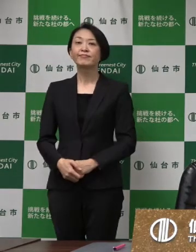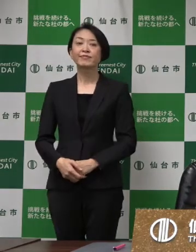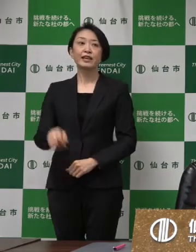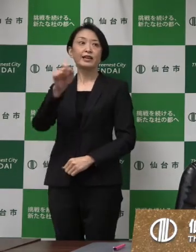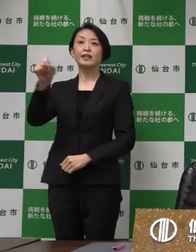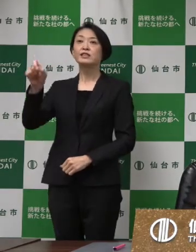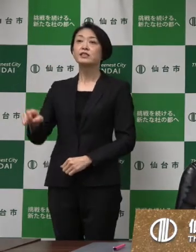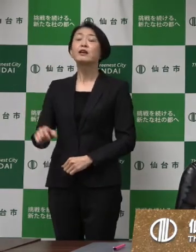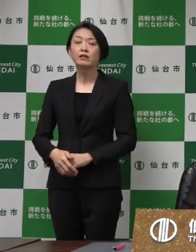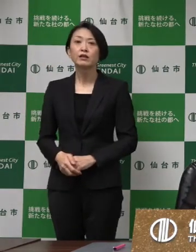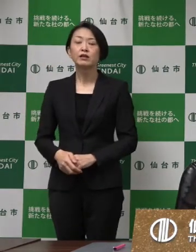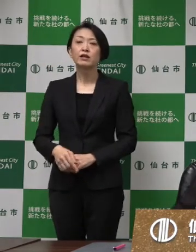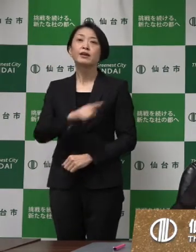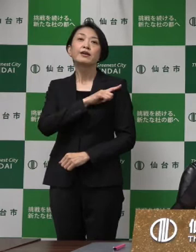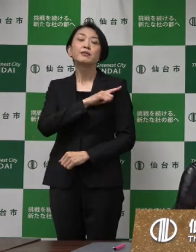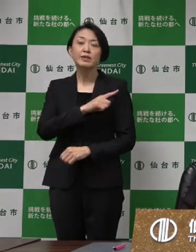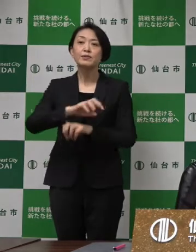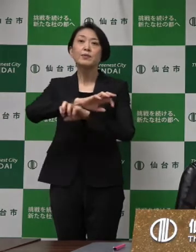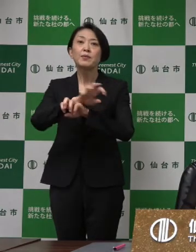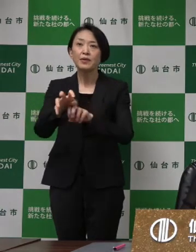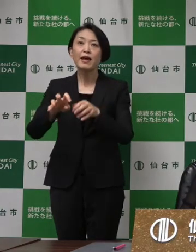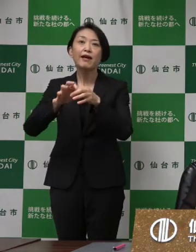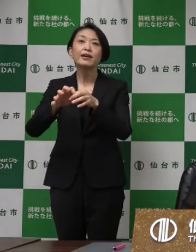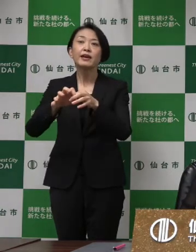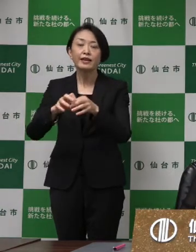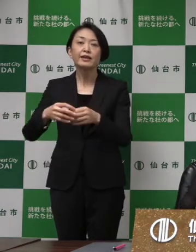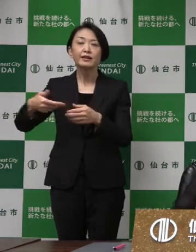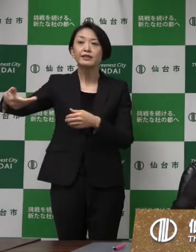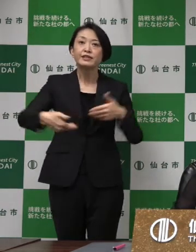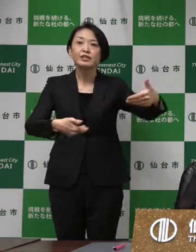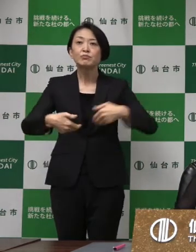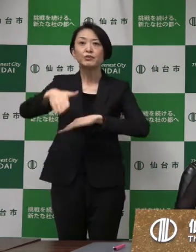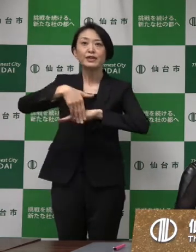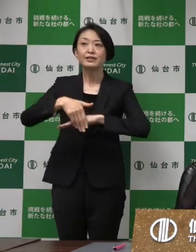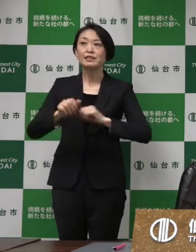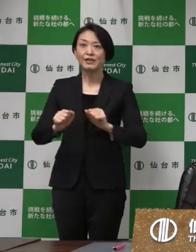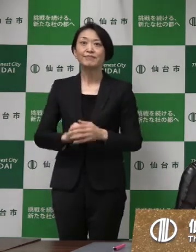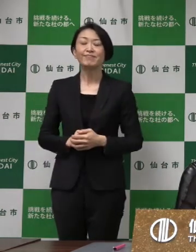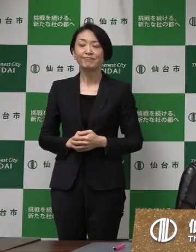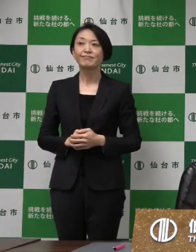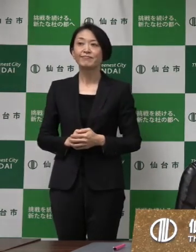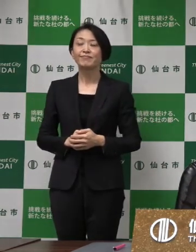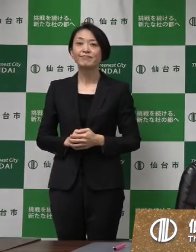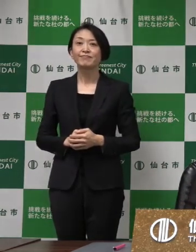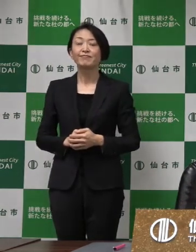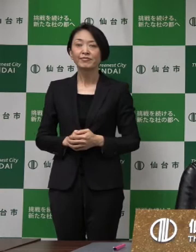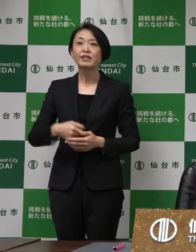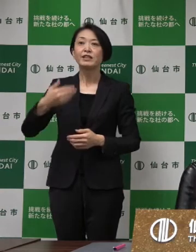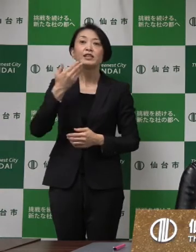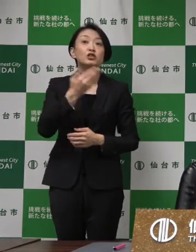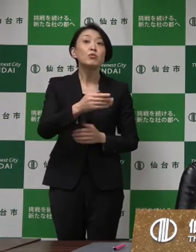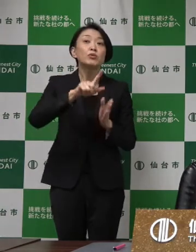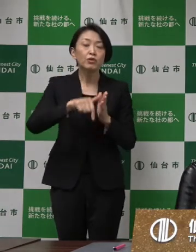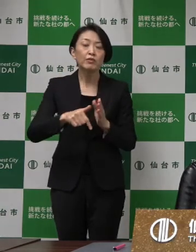それではまず新型コロナウイルス感染症の状況について、ご質問をお受けしたいと思います。ご質問のある方は挙手の上報道機関名